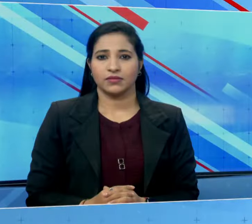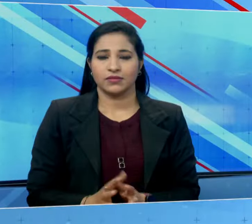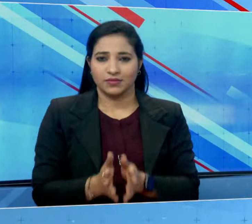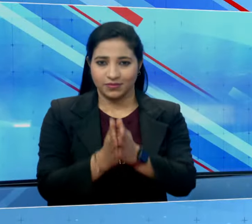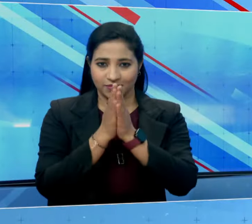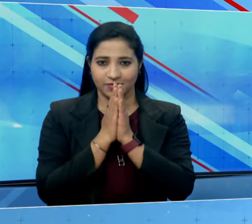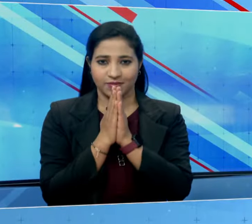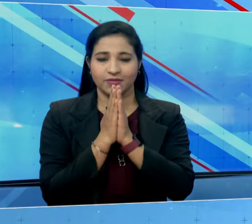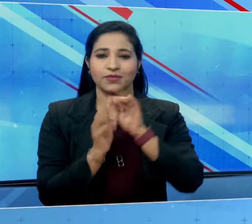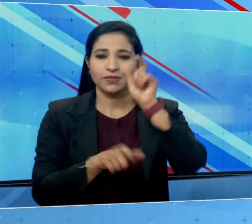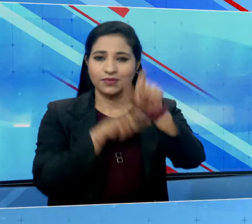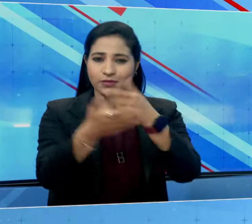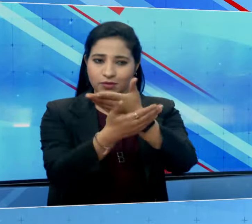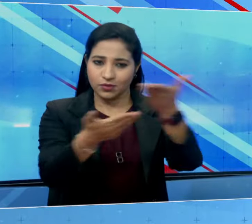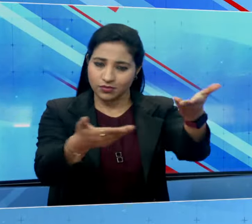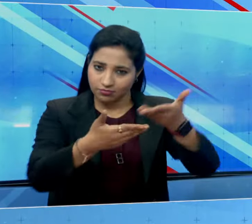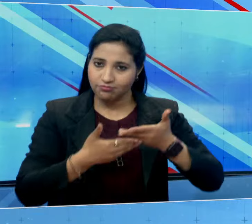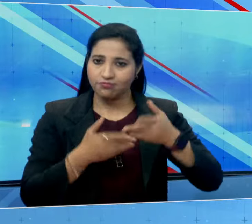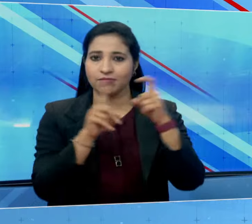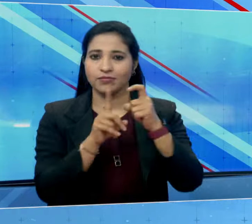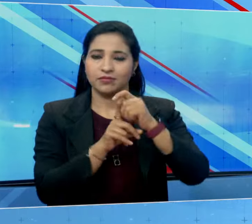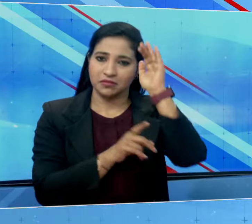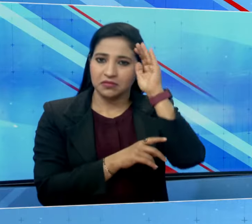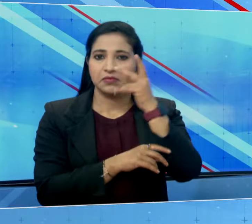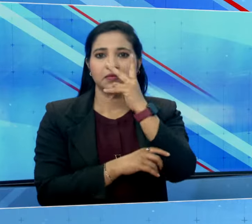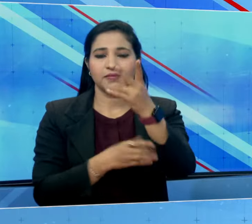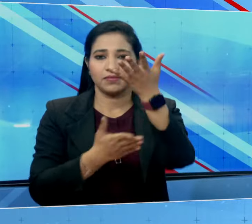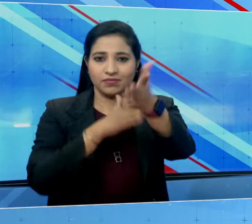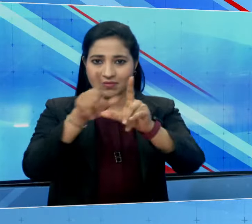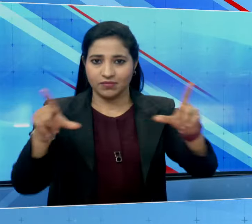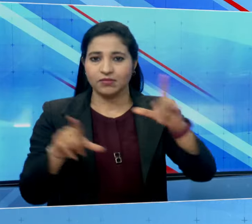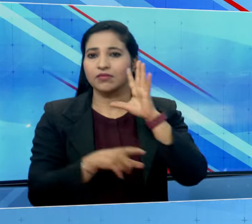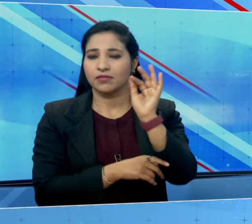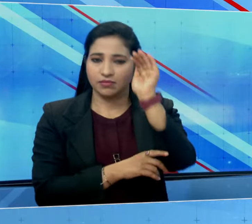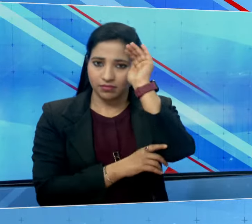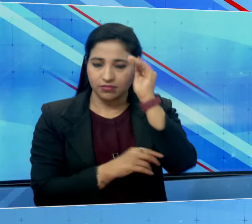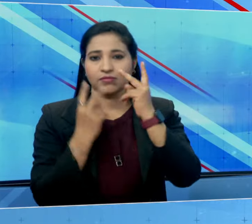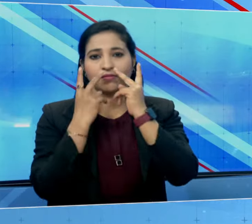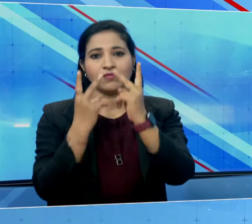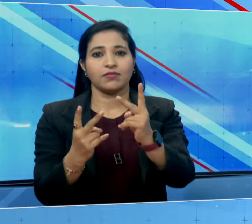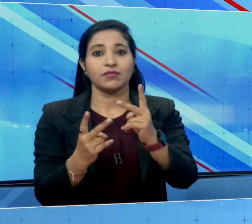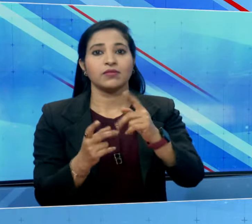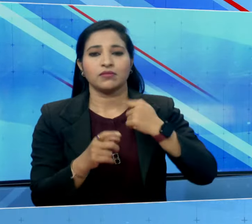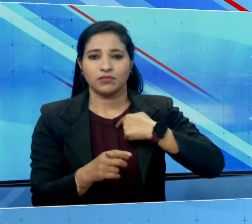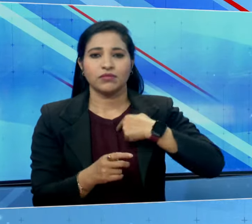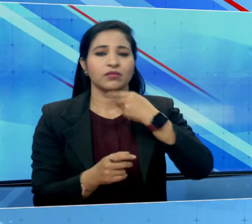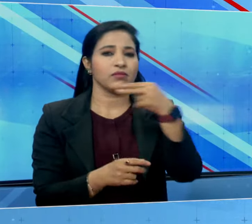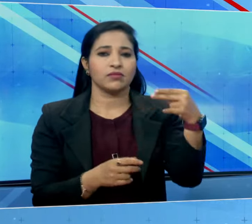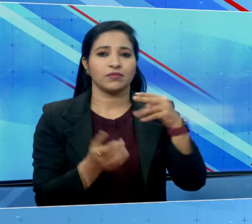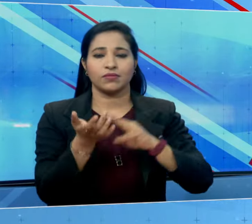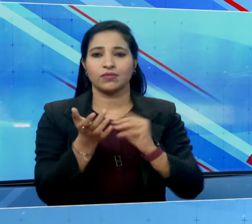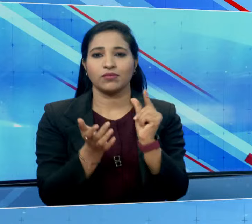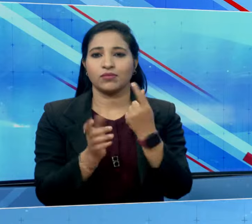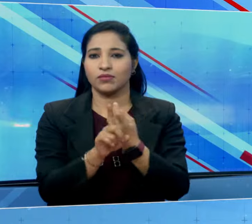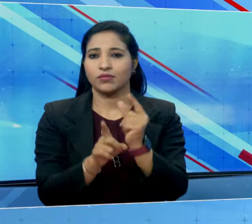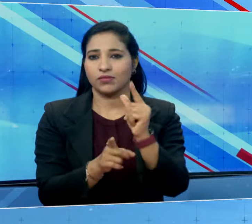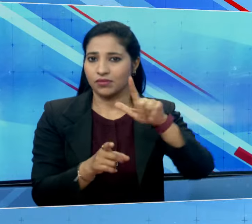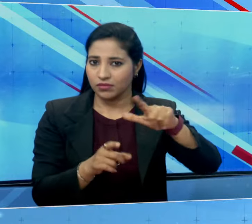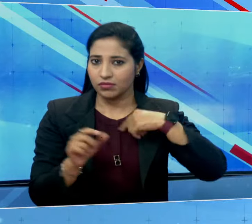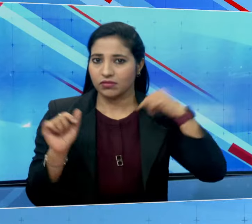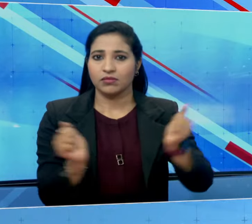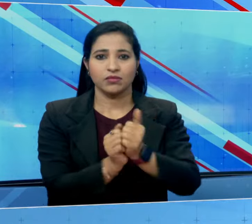नमस्कार आप सभी का स्वागत डीडी न्यूज पर आप देख रहे हैं सांकेतिक भाषा का हमारा विशेष बुलेटिन मैं हूं मुकुल शर्मा मेरे साथ मौजूद है मेरी